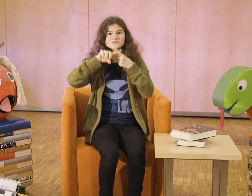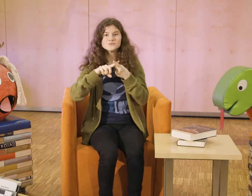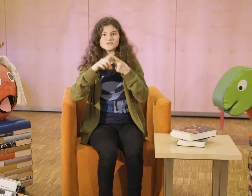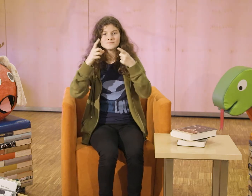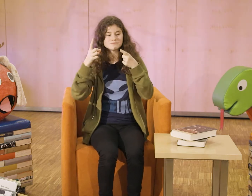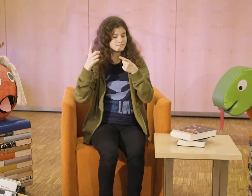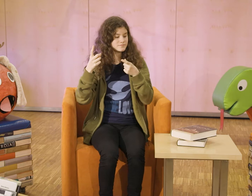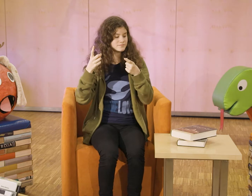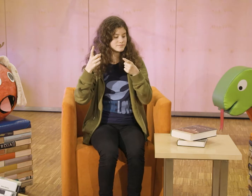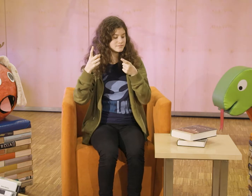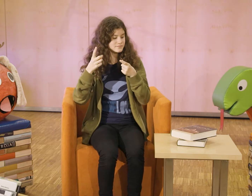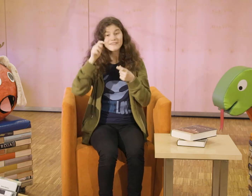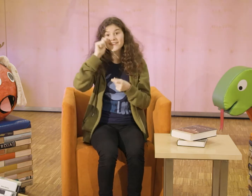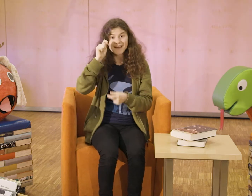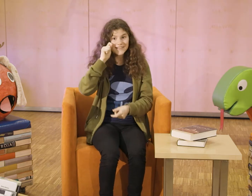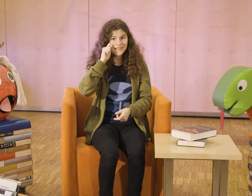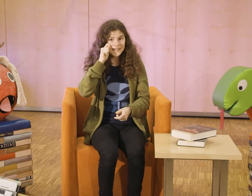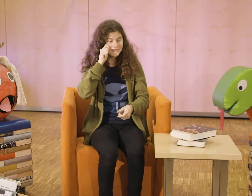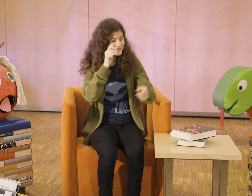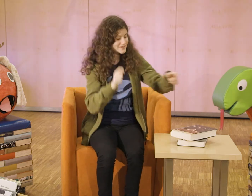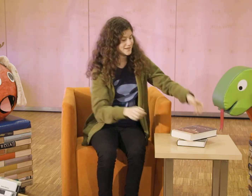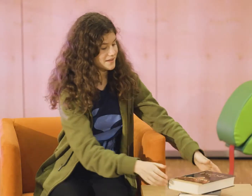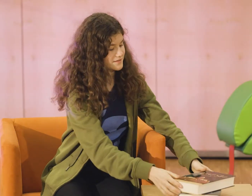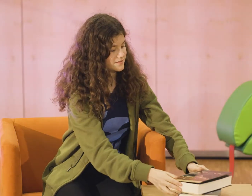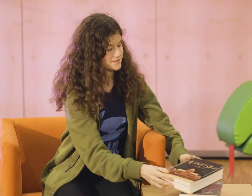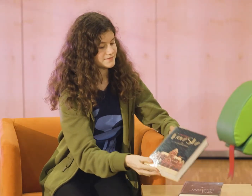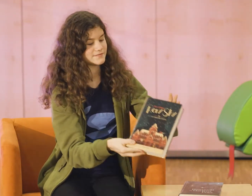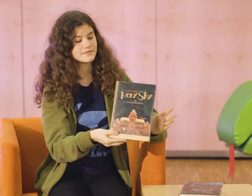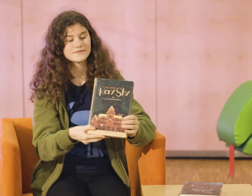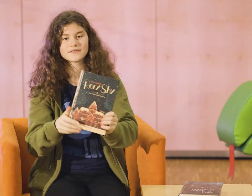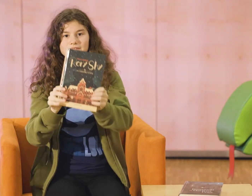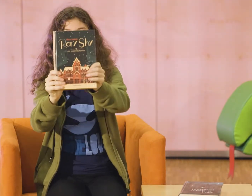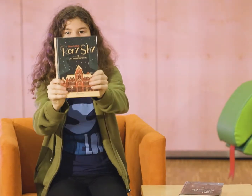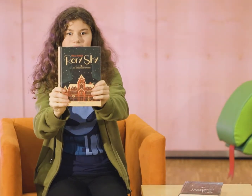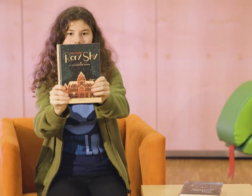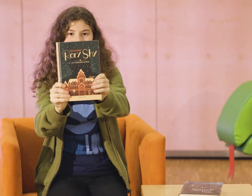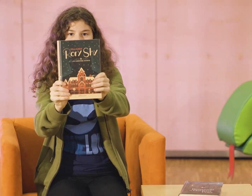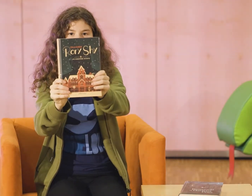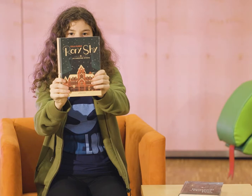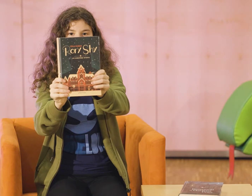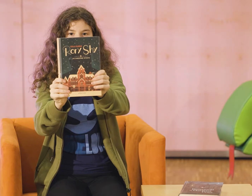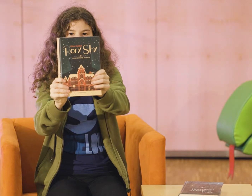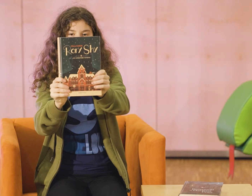geister und detektivgeschichten und zwar das erst buch ist war wie schei